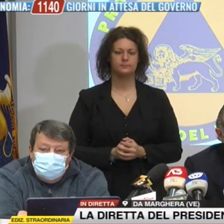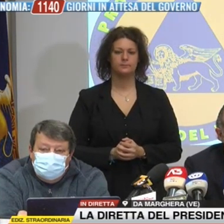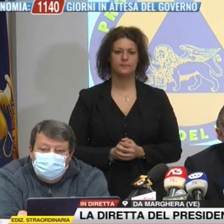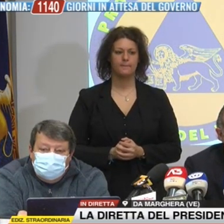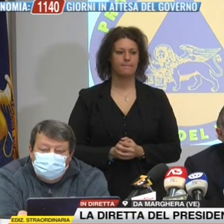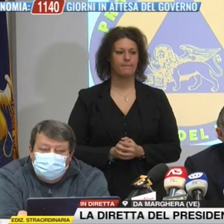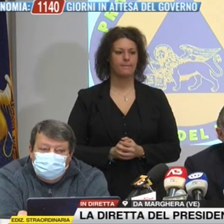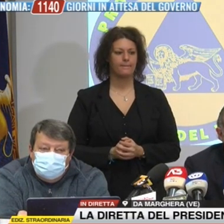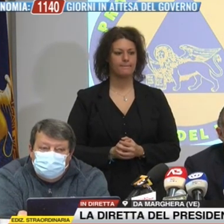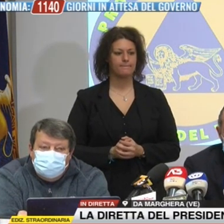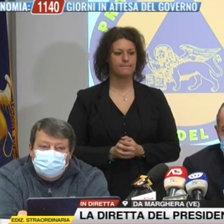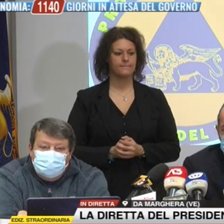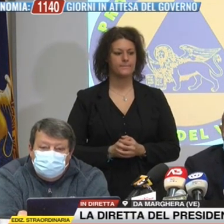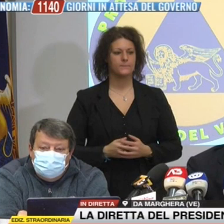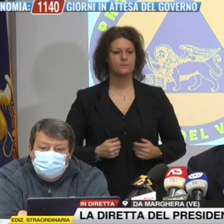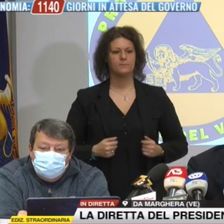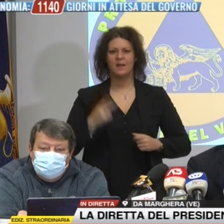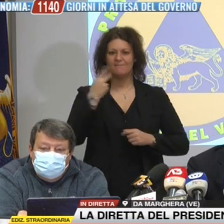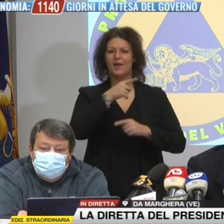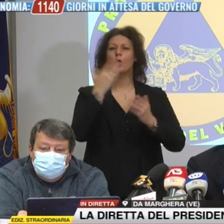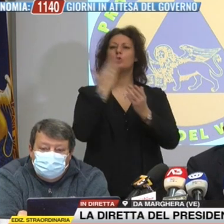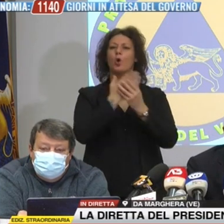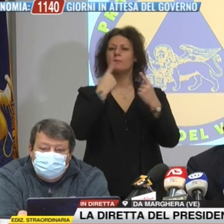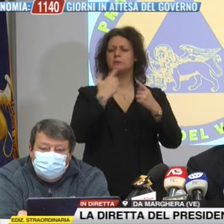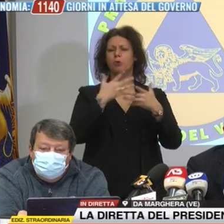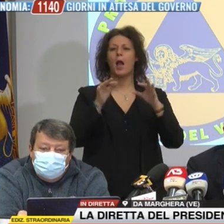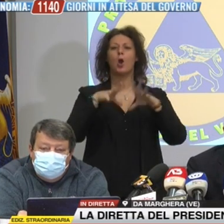Io l'ho visto per la prima volta forse a luglio.